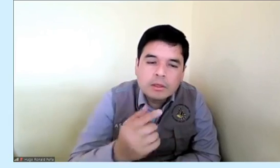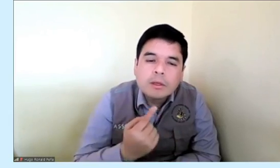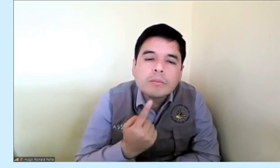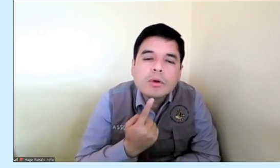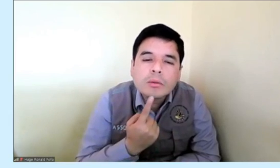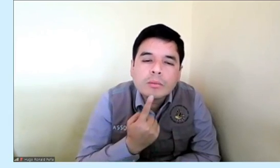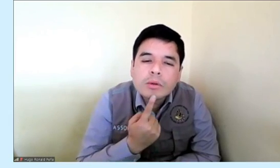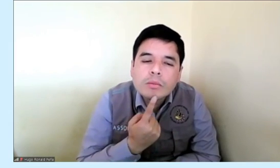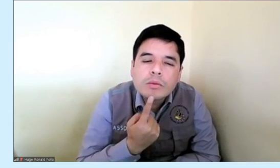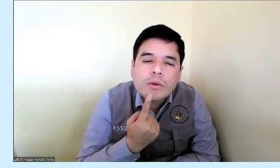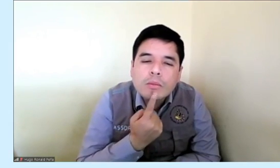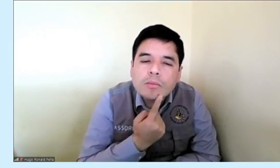La palma